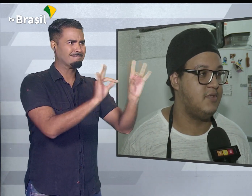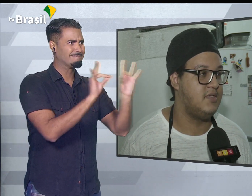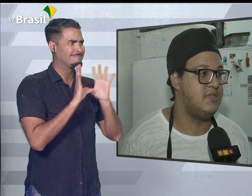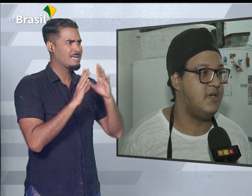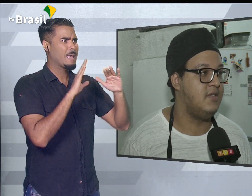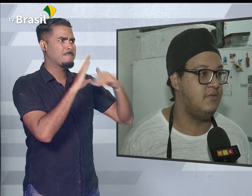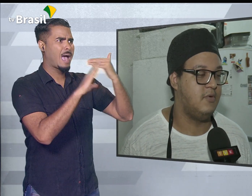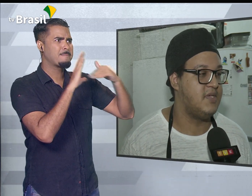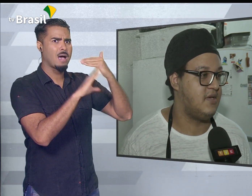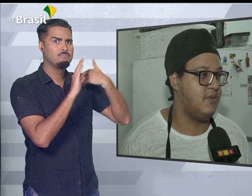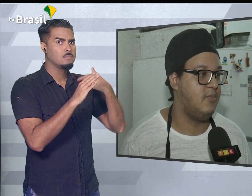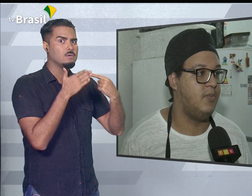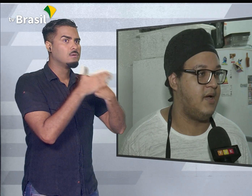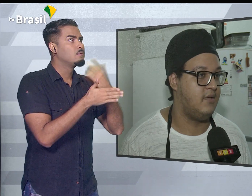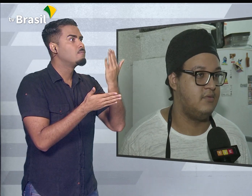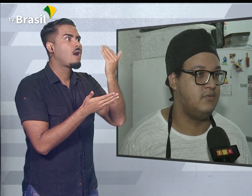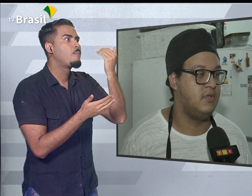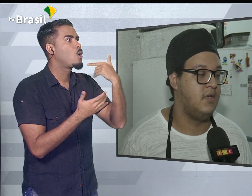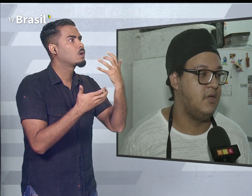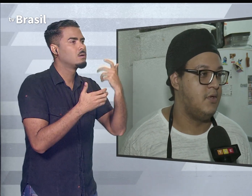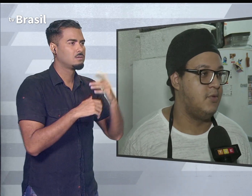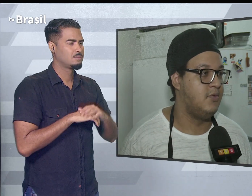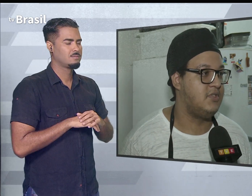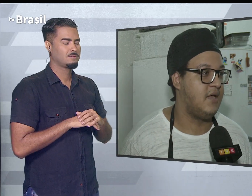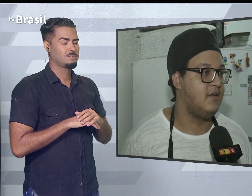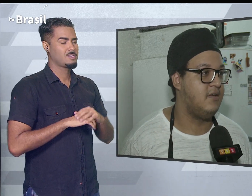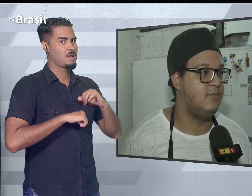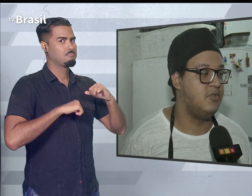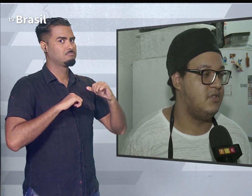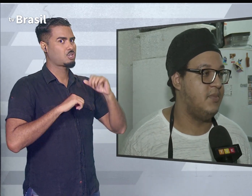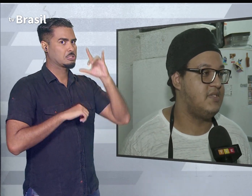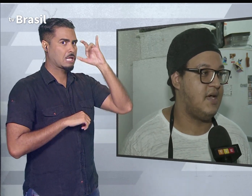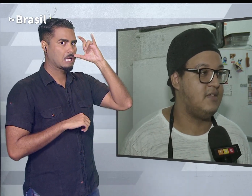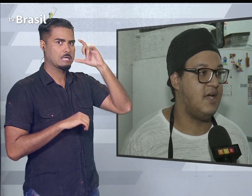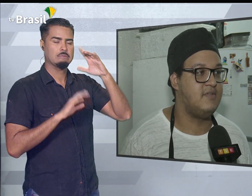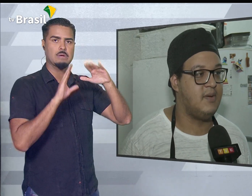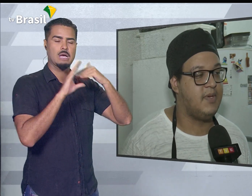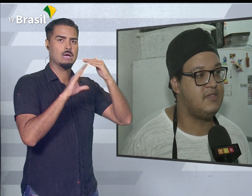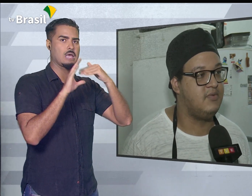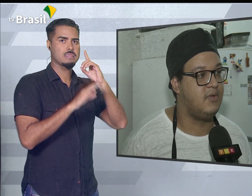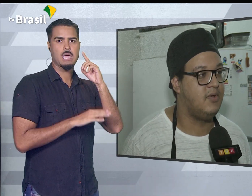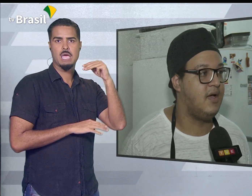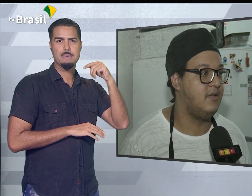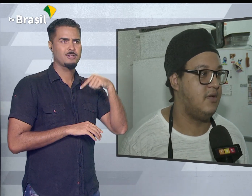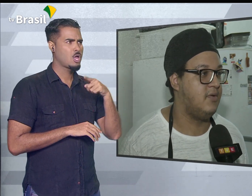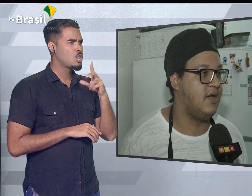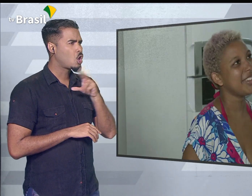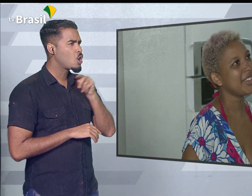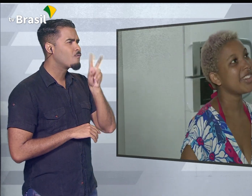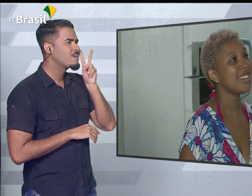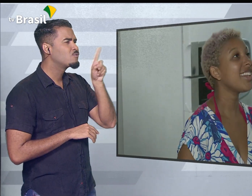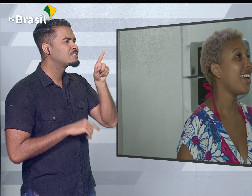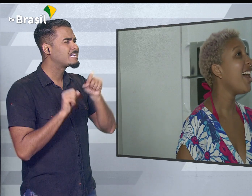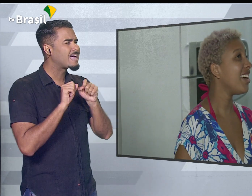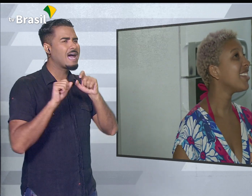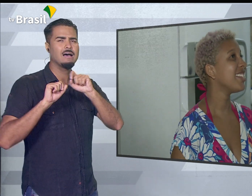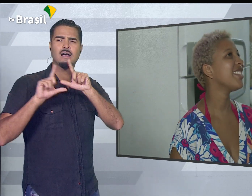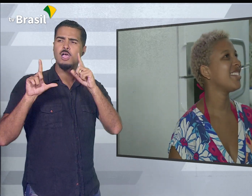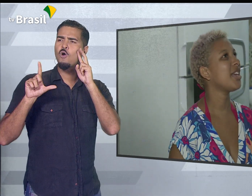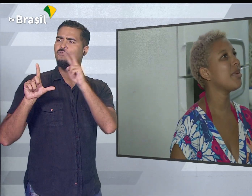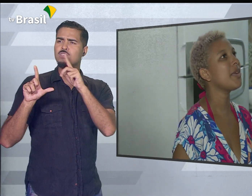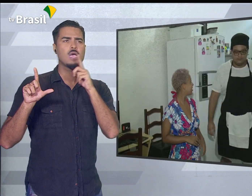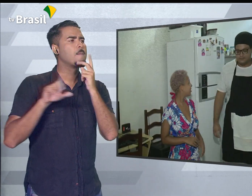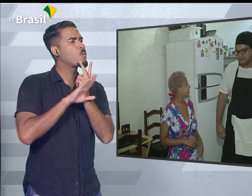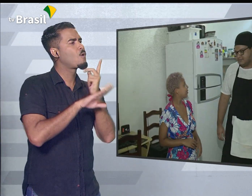as coisas. E aí começaram a bombar no Instagram um monte de mensagem. Ah, você apareceu em tal lugar, em tal lugar. Marina, que é do Rio